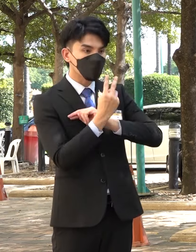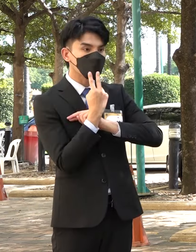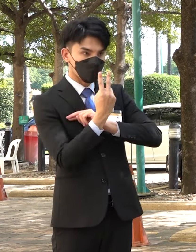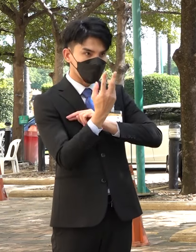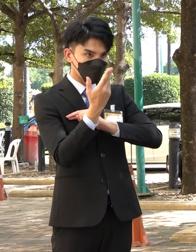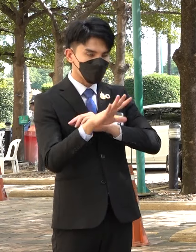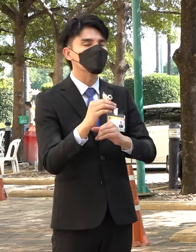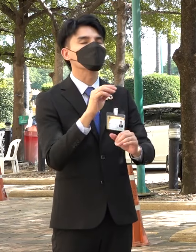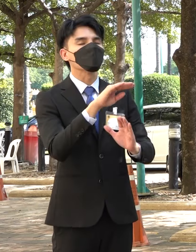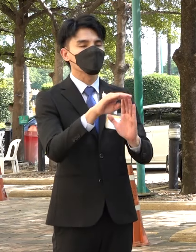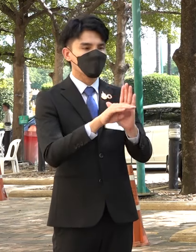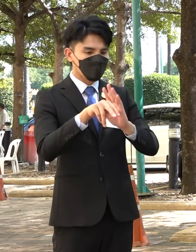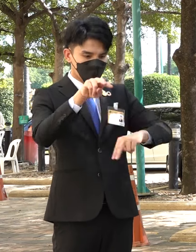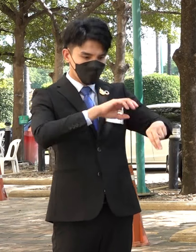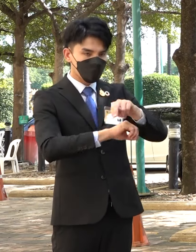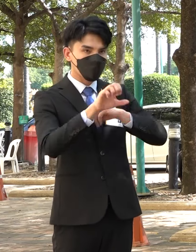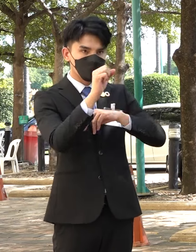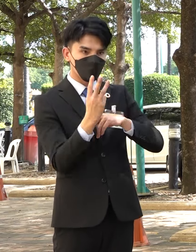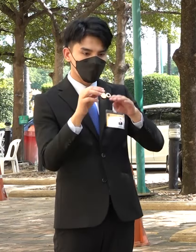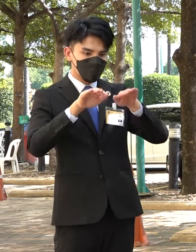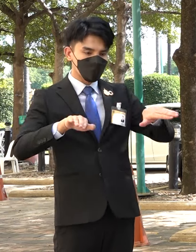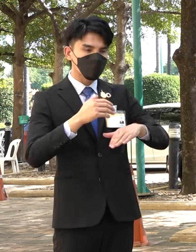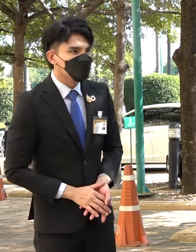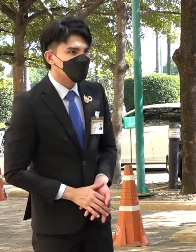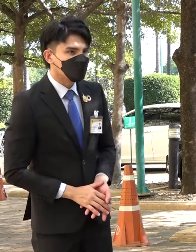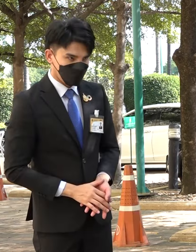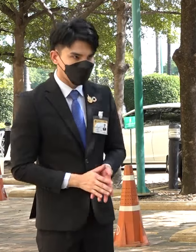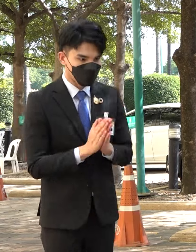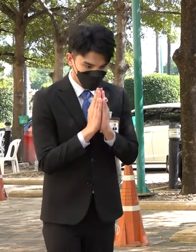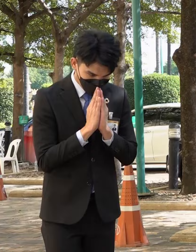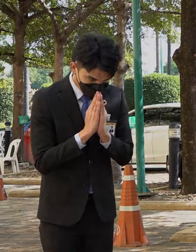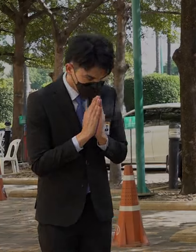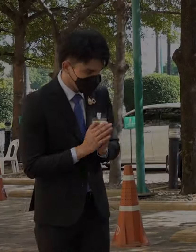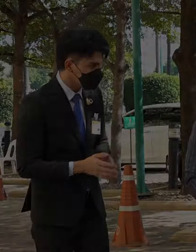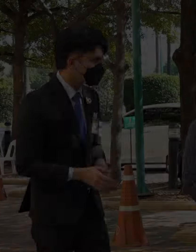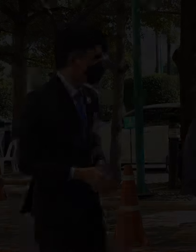แล้วก็ดำเนินการดูแลนะครับสวัสดิภาพของเด็กให้ทั่วถึงครับขอบคุณครับ